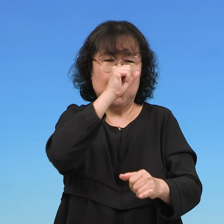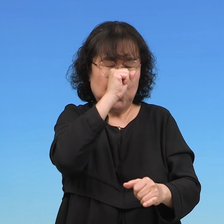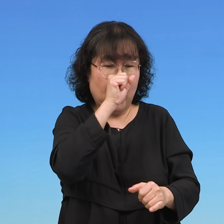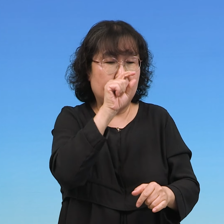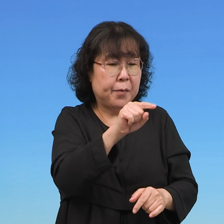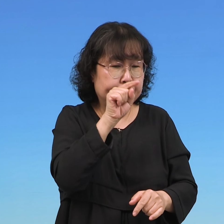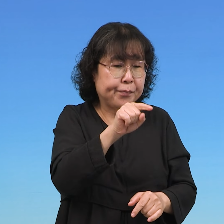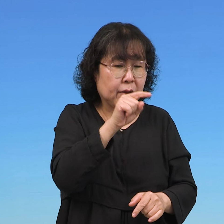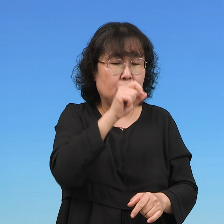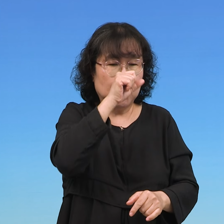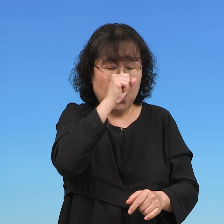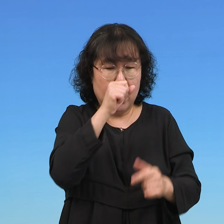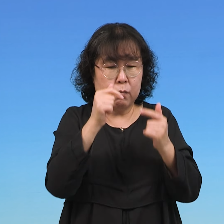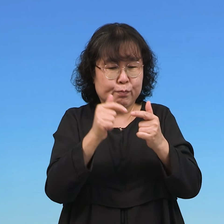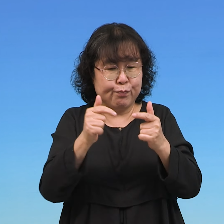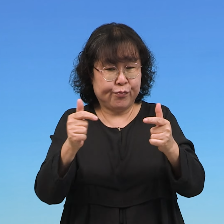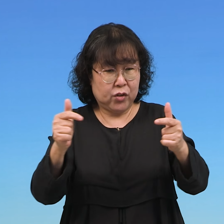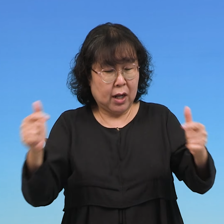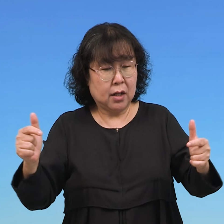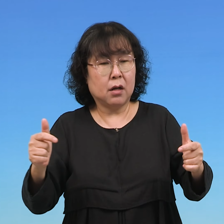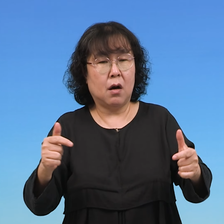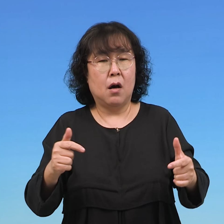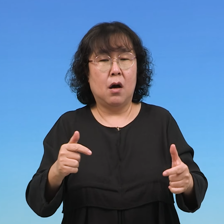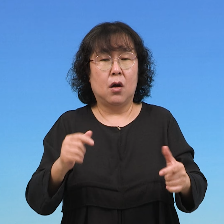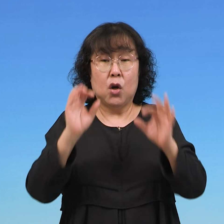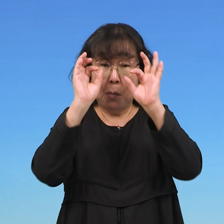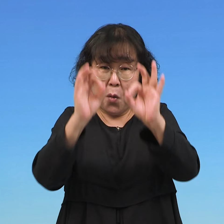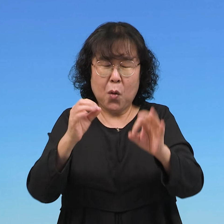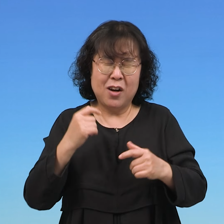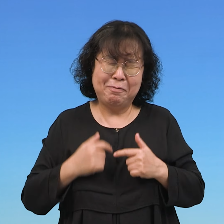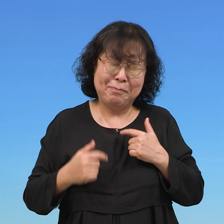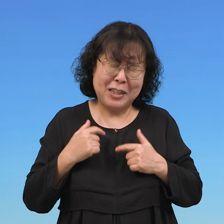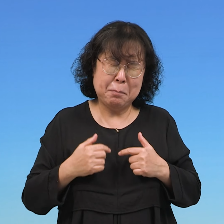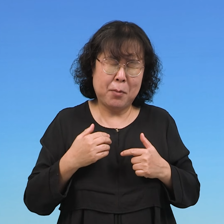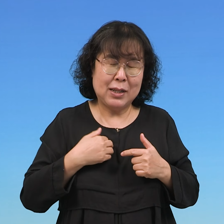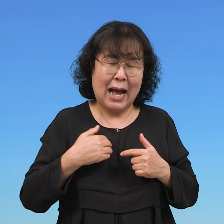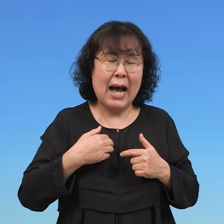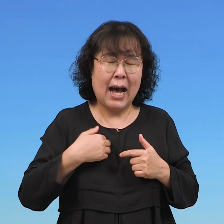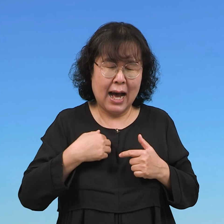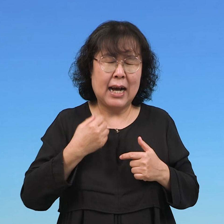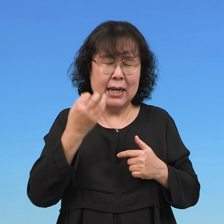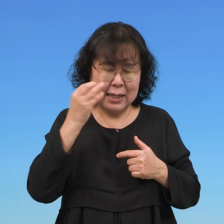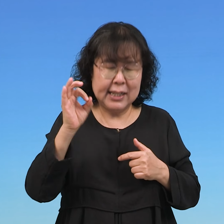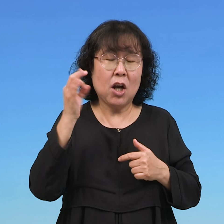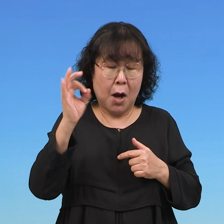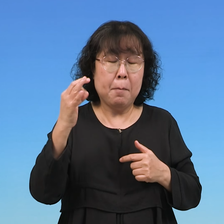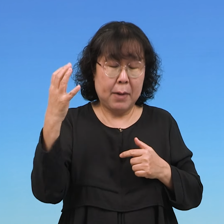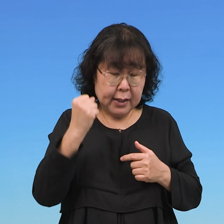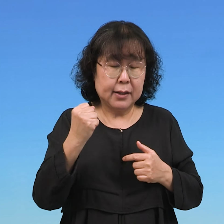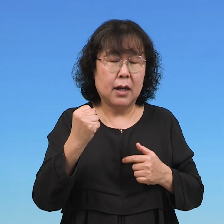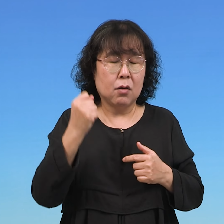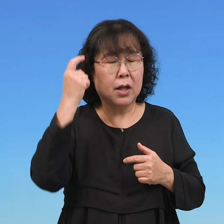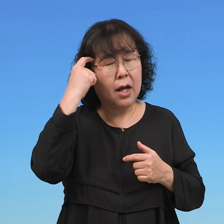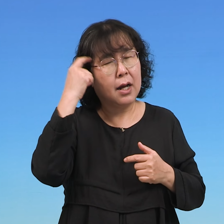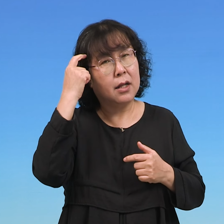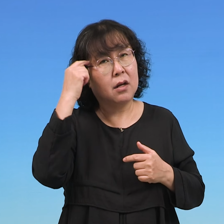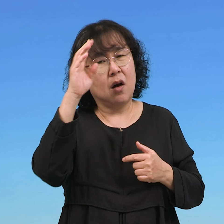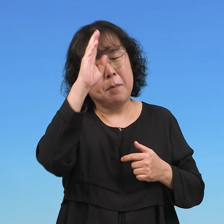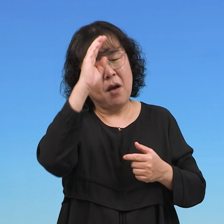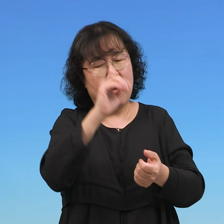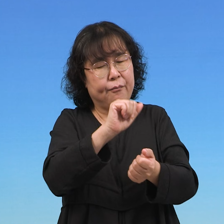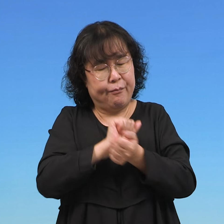존재감을 드러내는, 이게 참 가슴 아픈 상황 아닙니까? 그래서 교회는요, 병원이에요. 영적으로